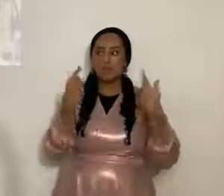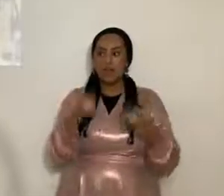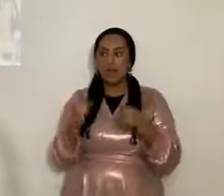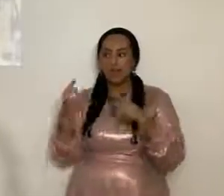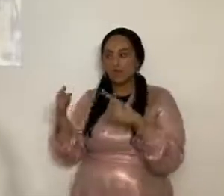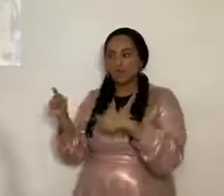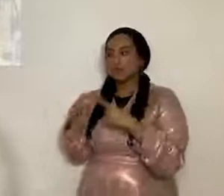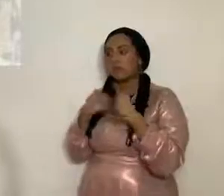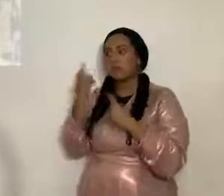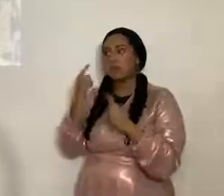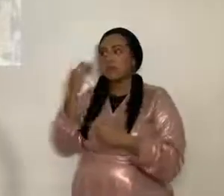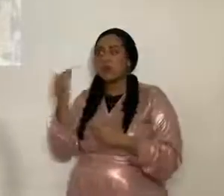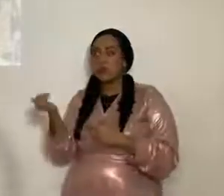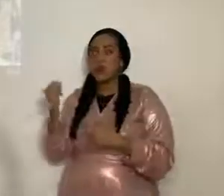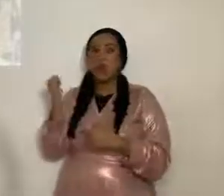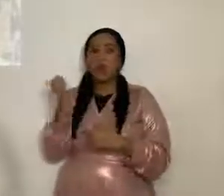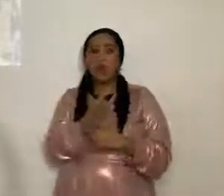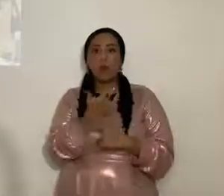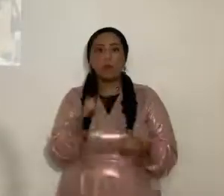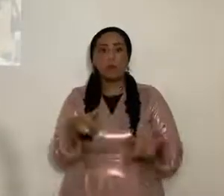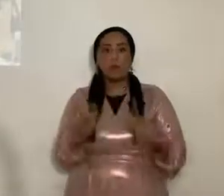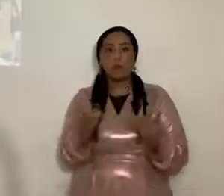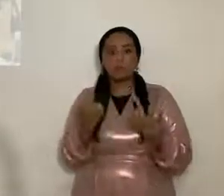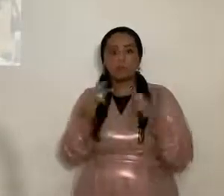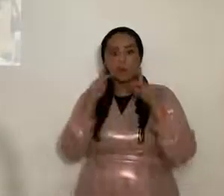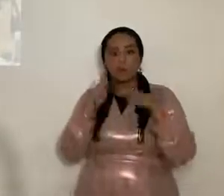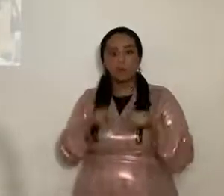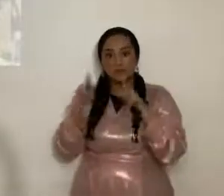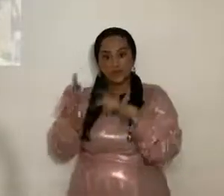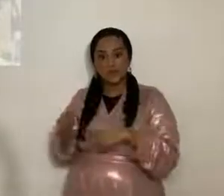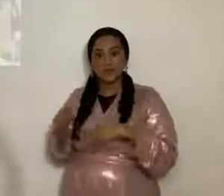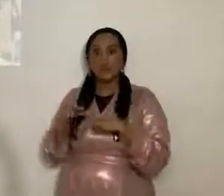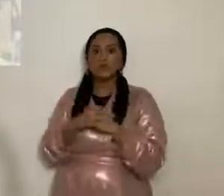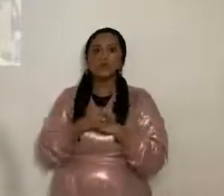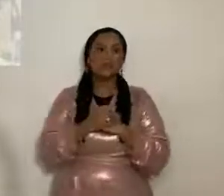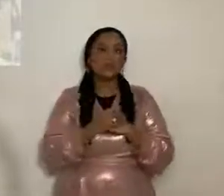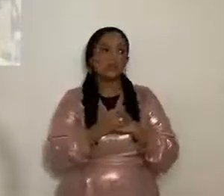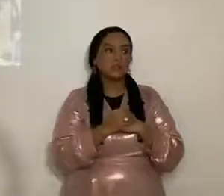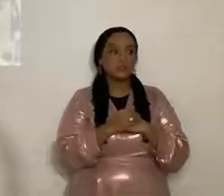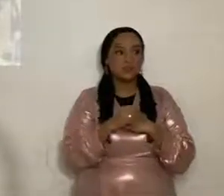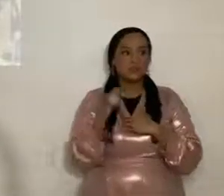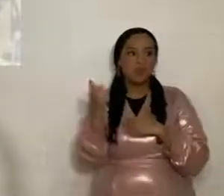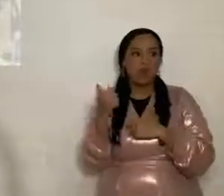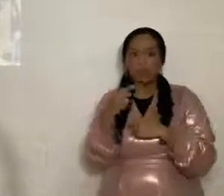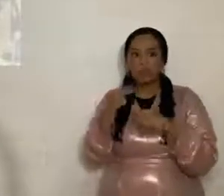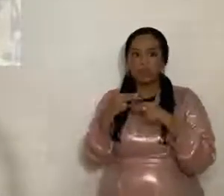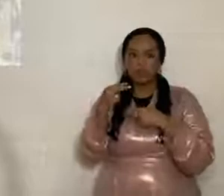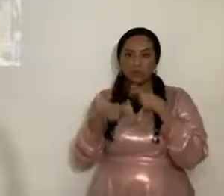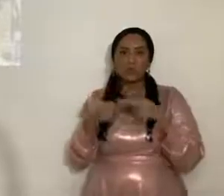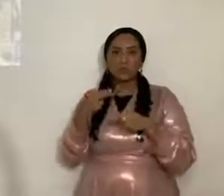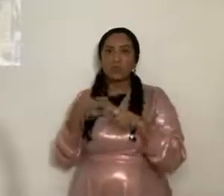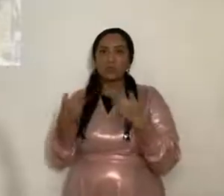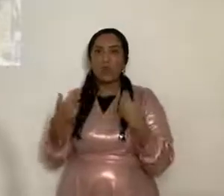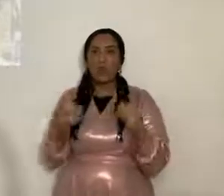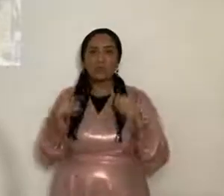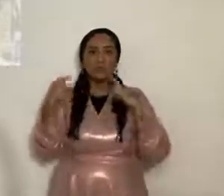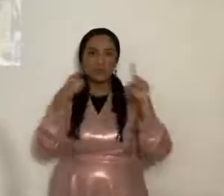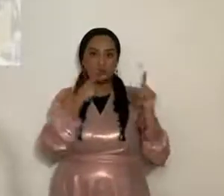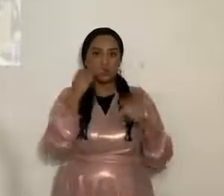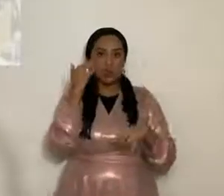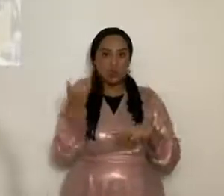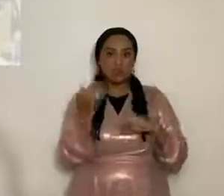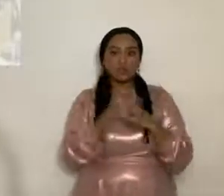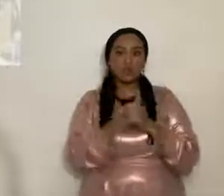situación. Todo en la vida de las personas, en las criaturas, en todo el universo tiene un porqué,